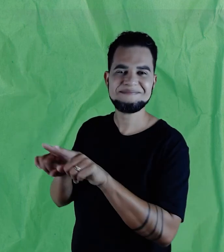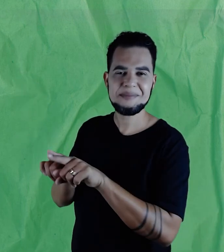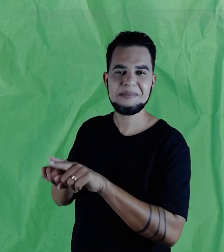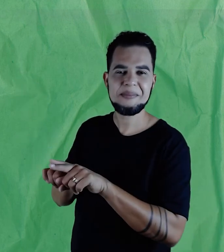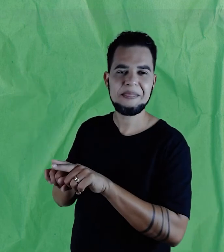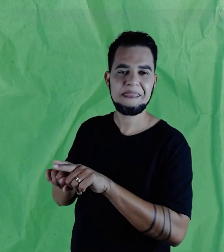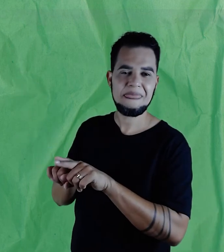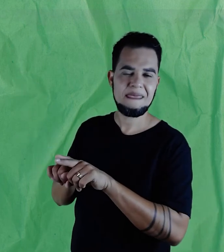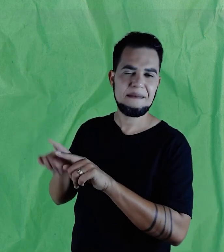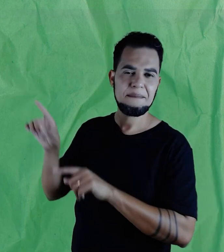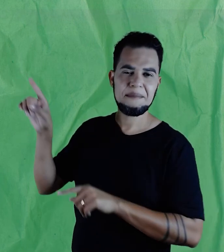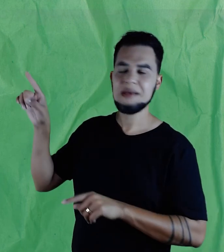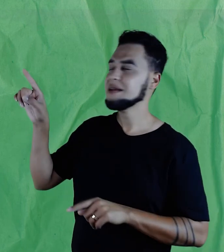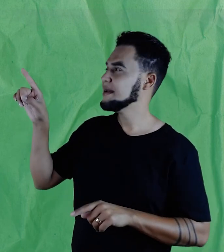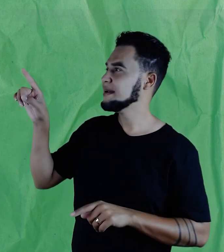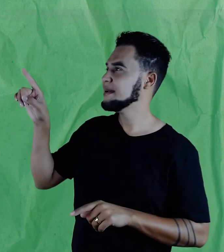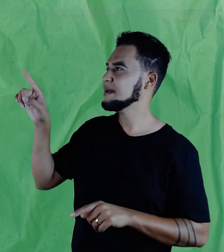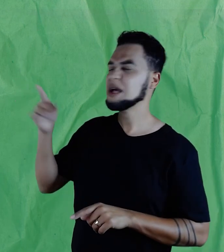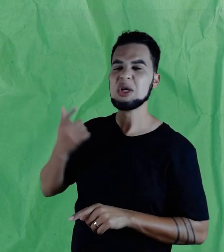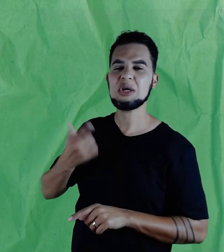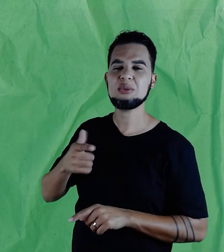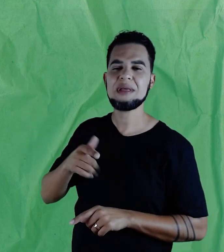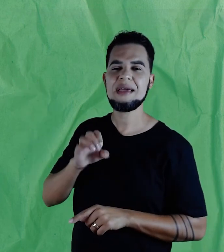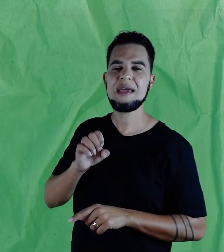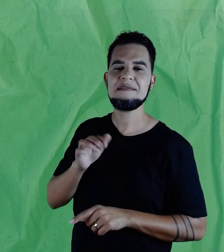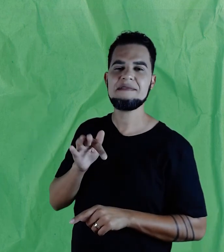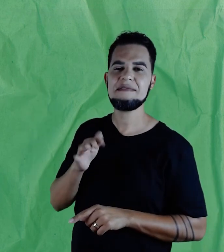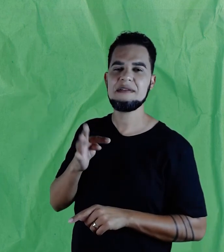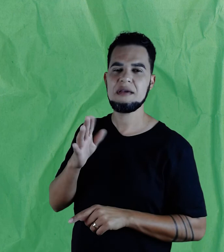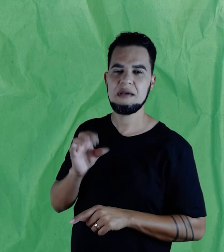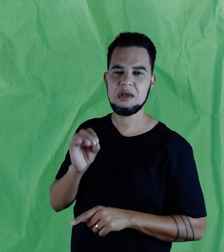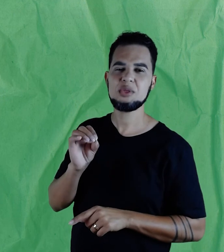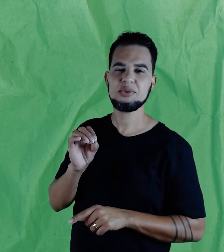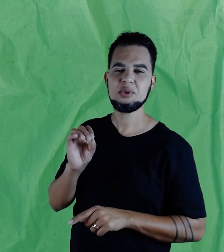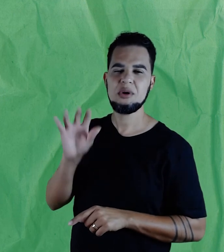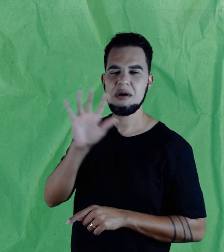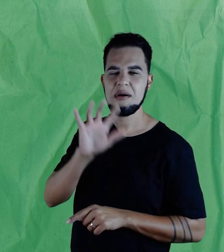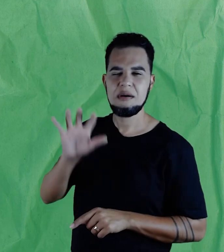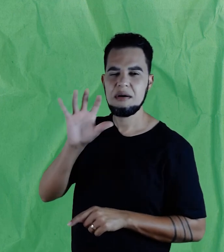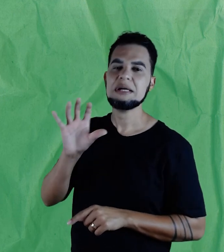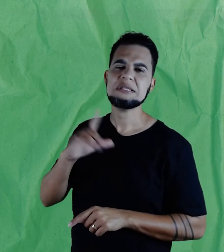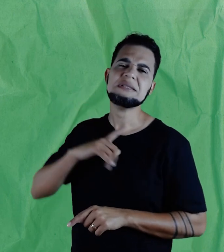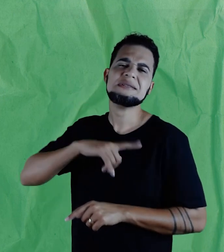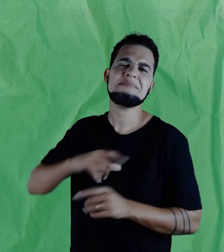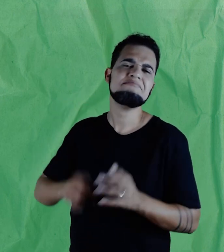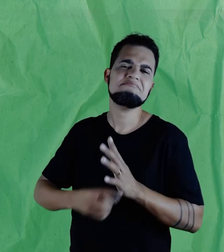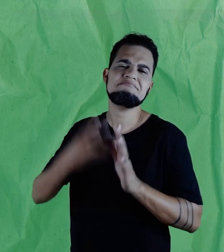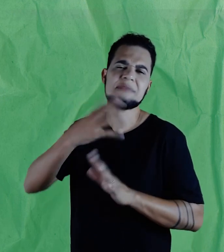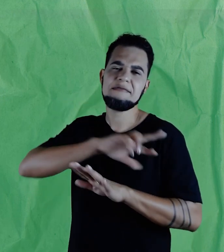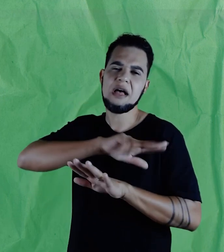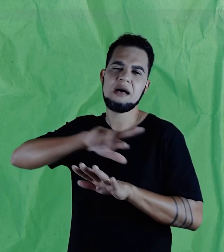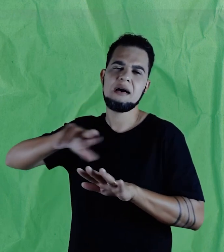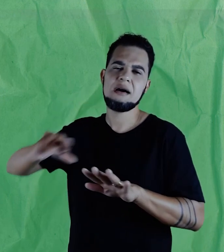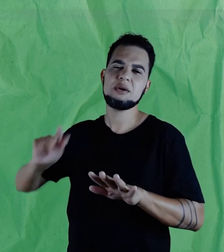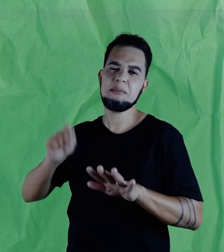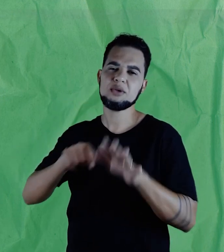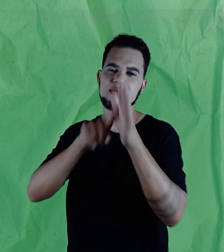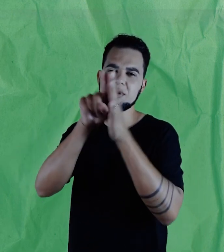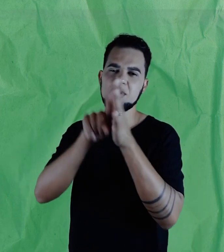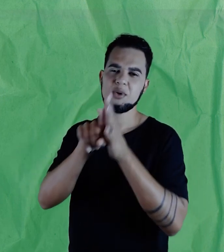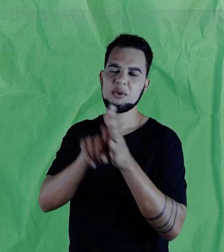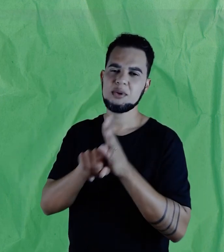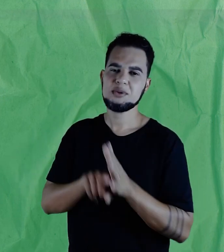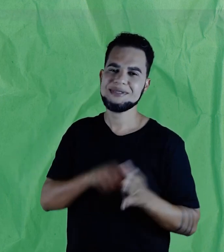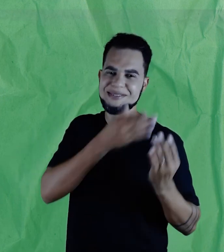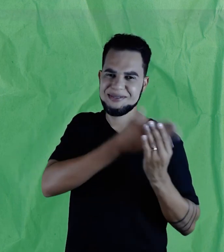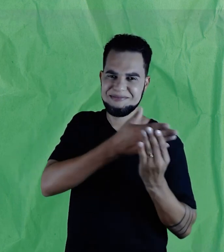sem esse efeito, né? Sem a opacidade. Então tem vários aí, vocês podem estar consultando a documentação